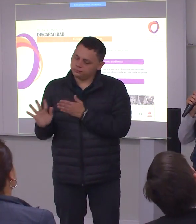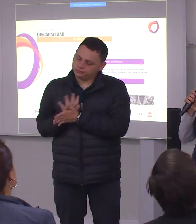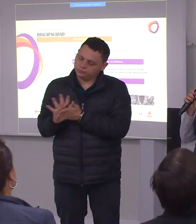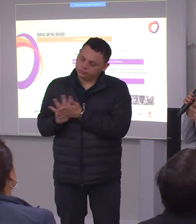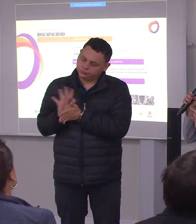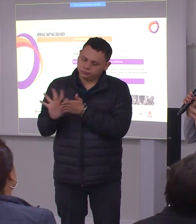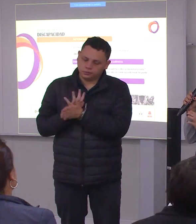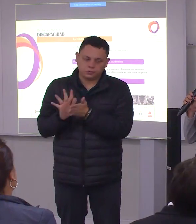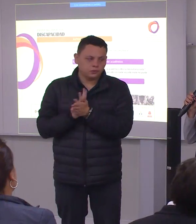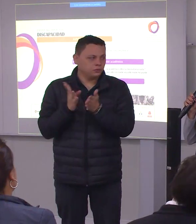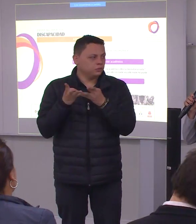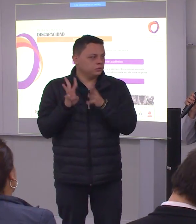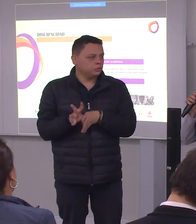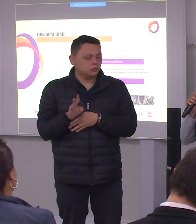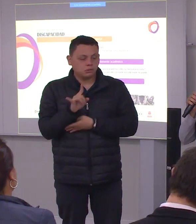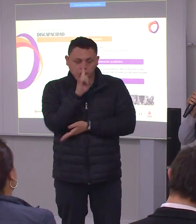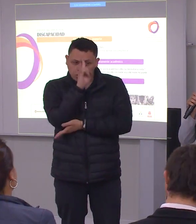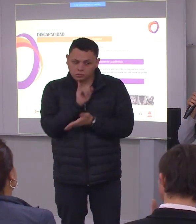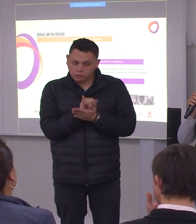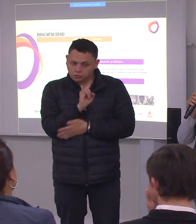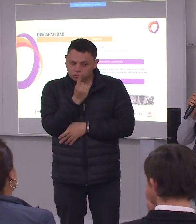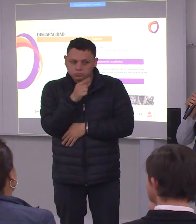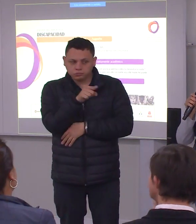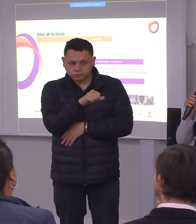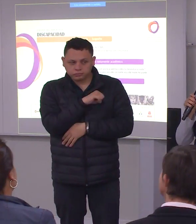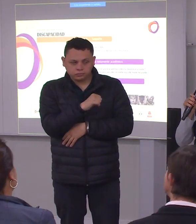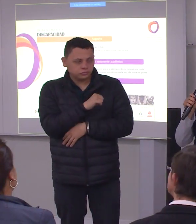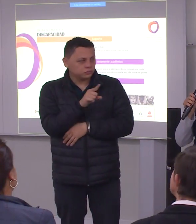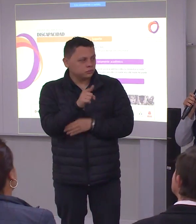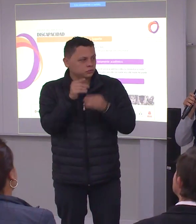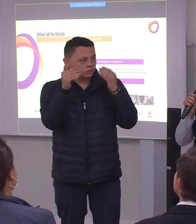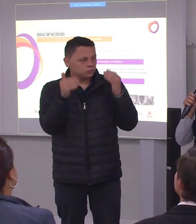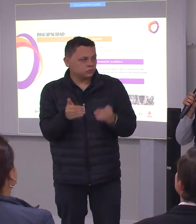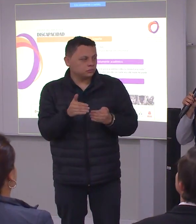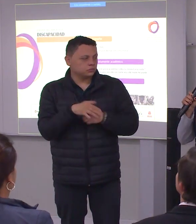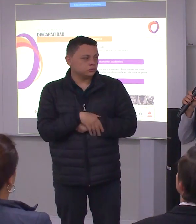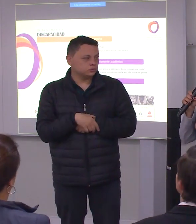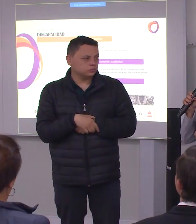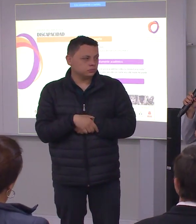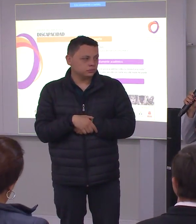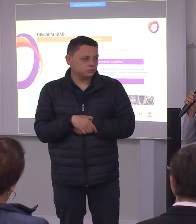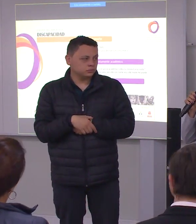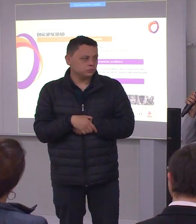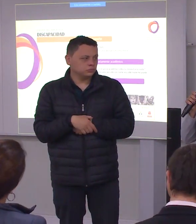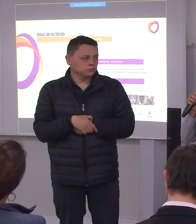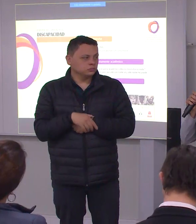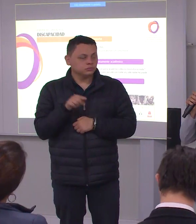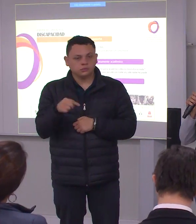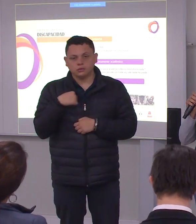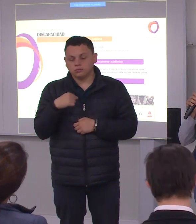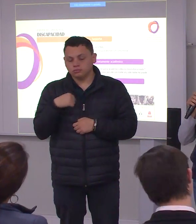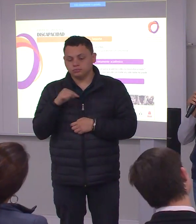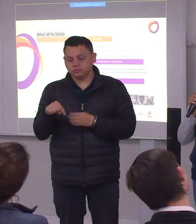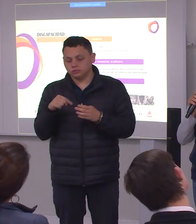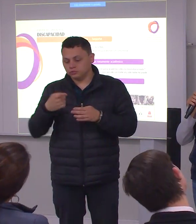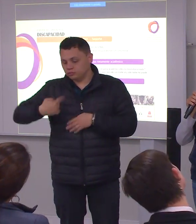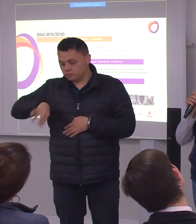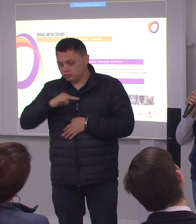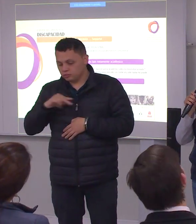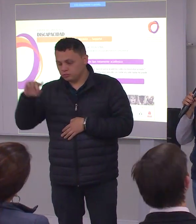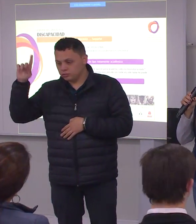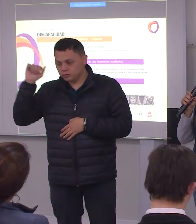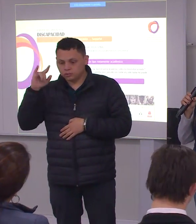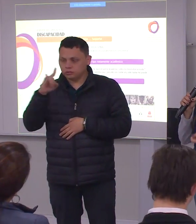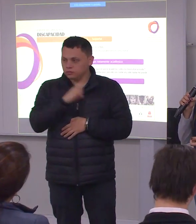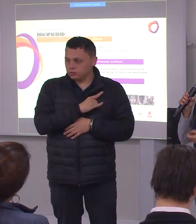algunos estudiantes que ellos creían que podían tener algún tipo de discapacidad y desde bienestar universitario los hemos ido